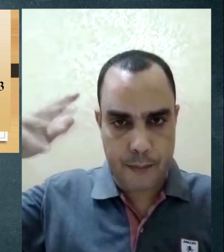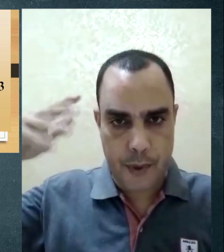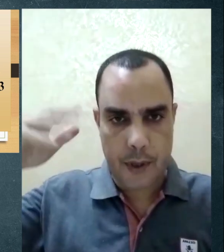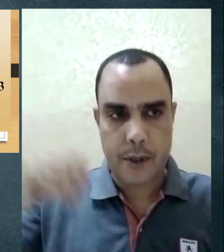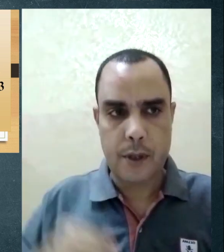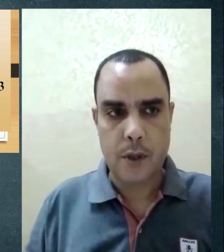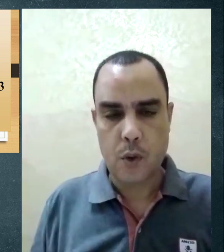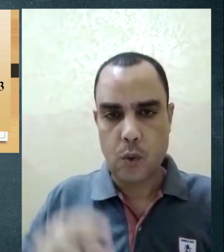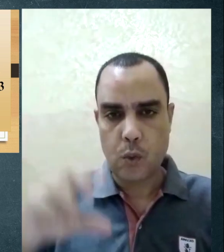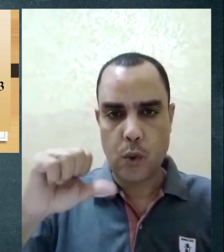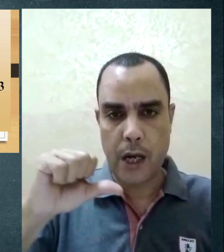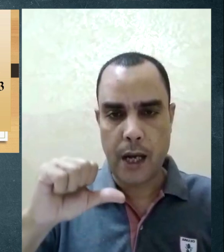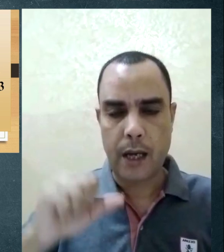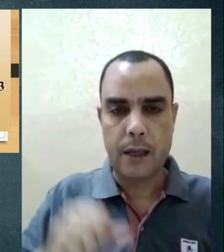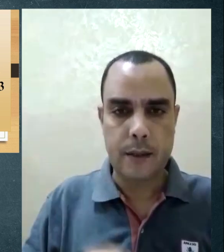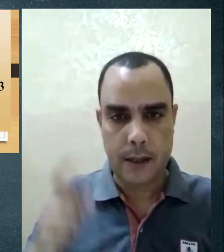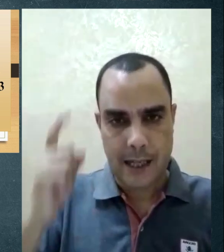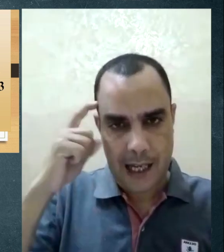الشباب